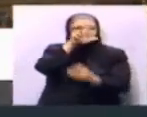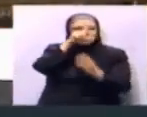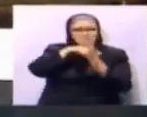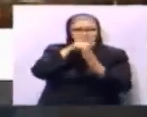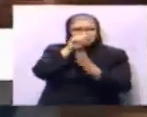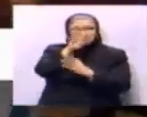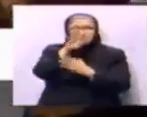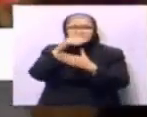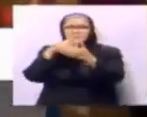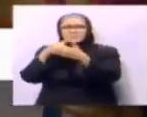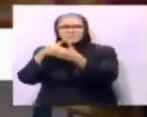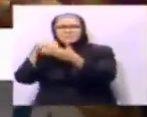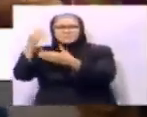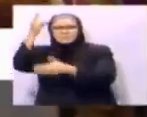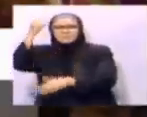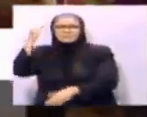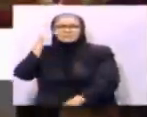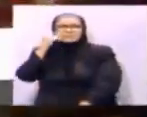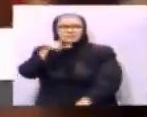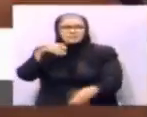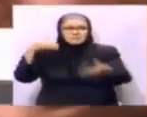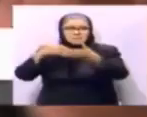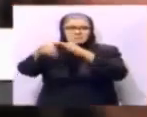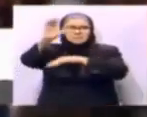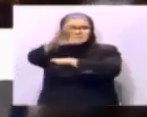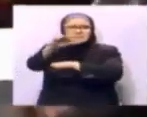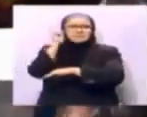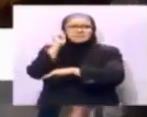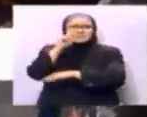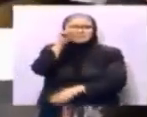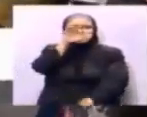Korea. Skuad MDT yang tiba petang tadi dari Korea di